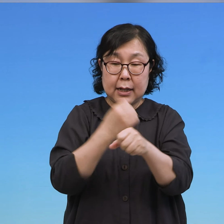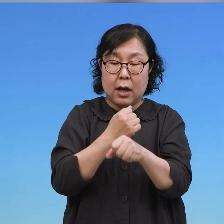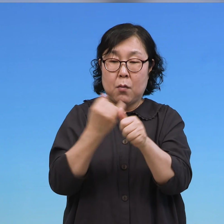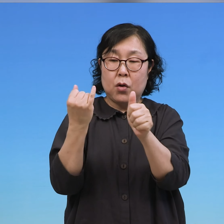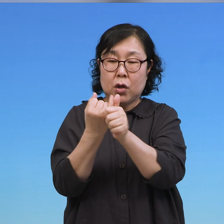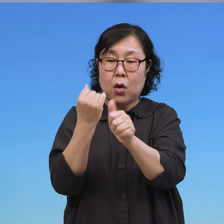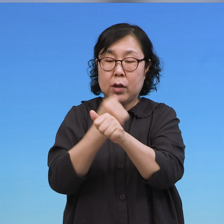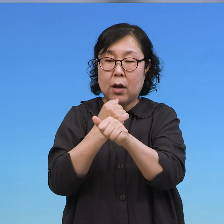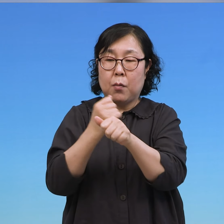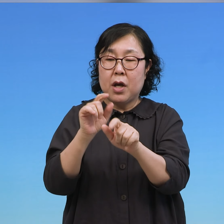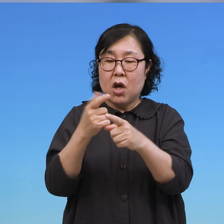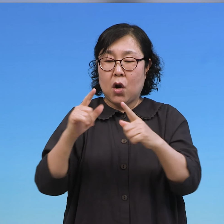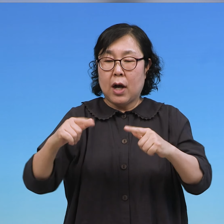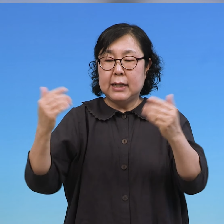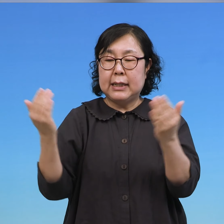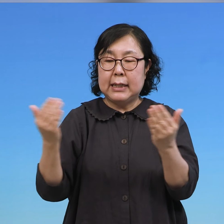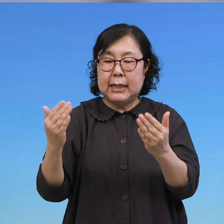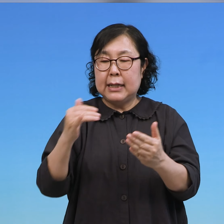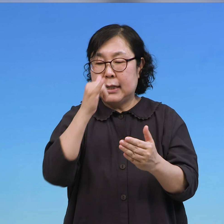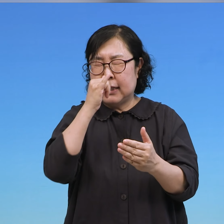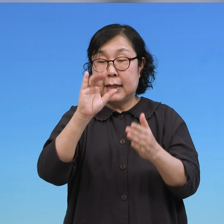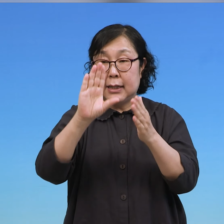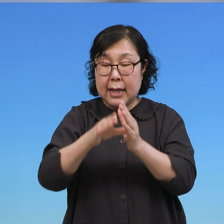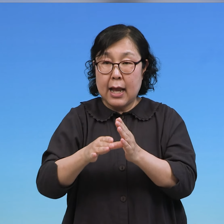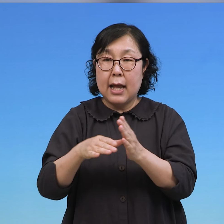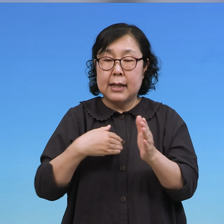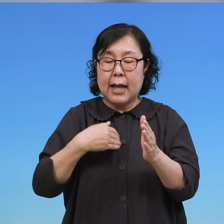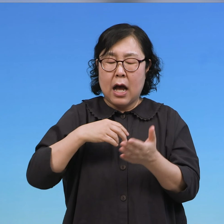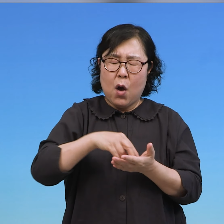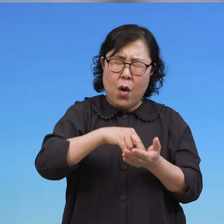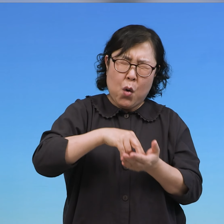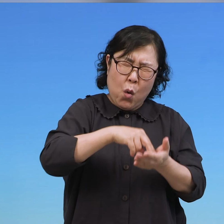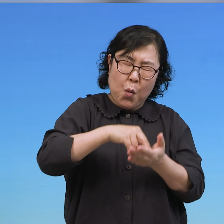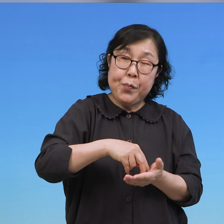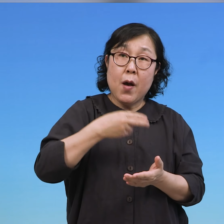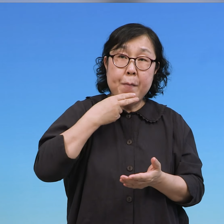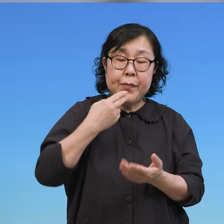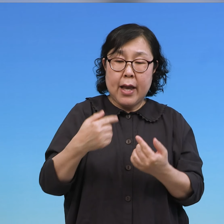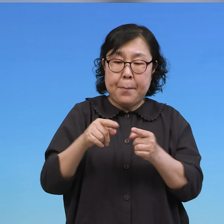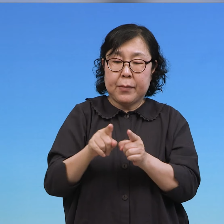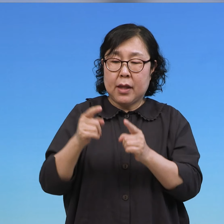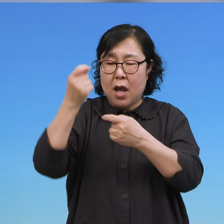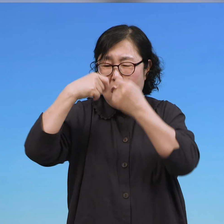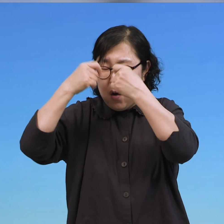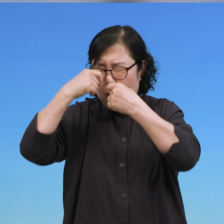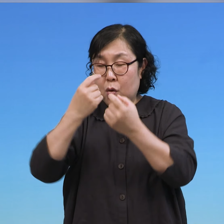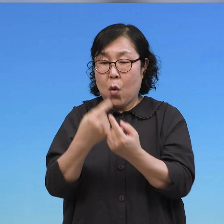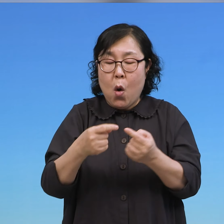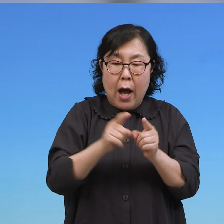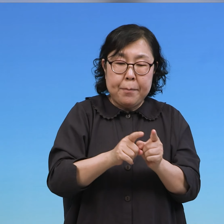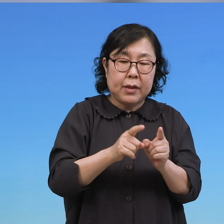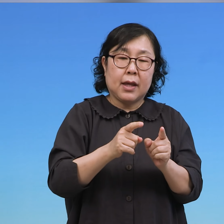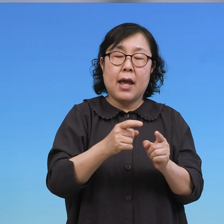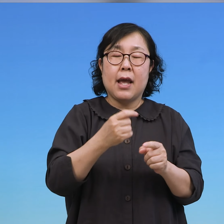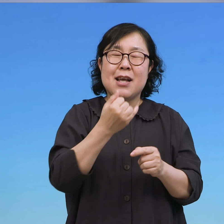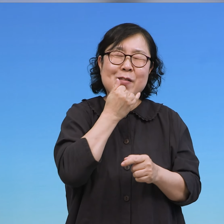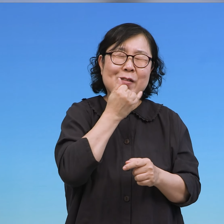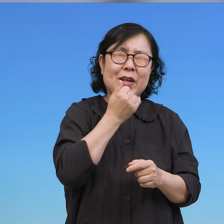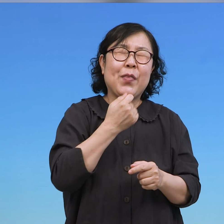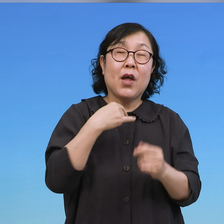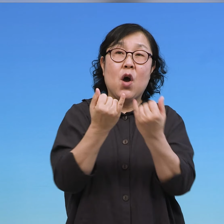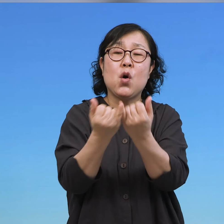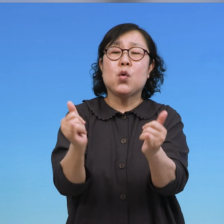치르고 결혼하고 여러 가지 일이 있을 때 정말 외롭지 않도록 함께 울고 함께 웃던 공동체였기